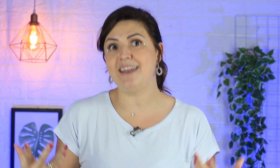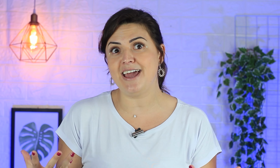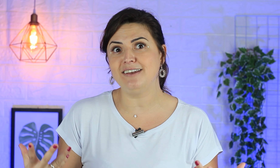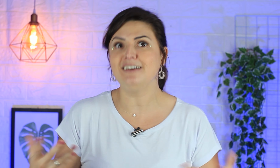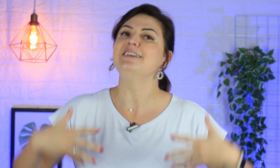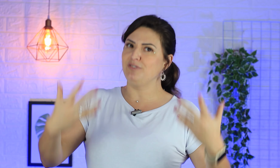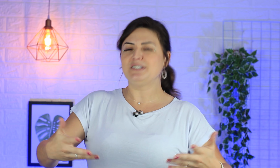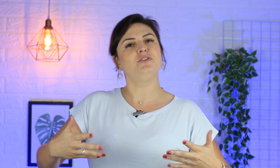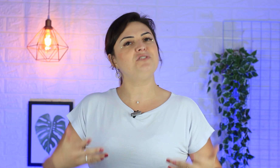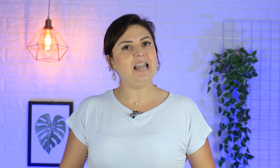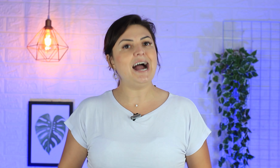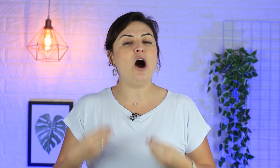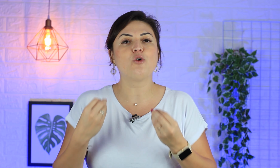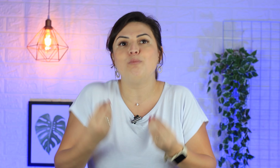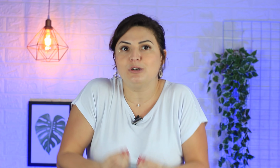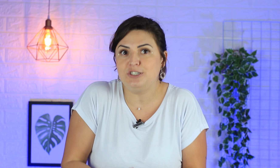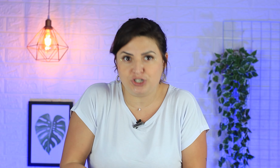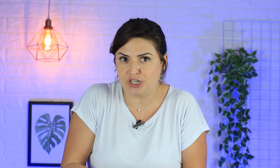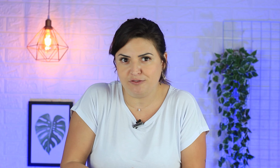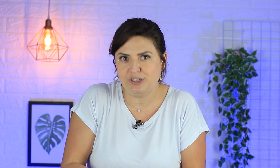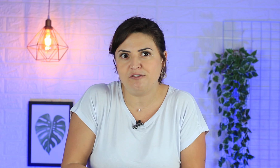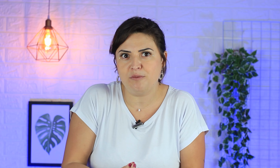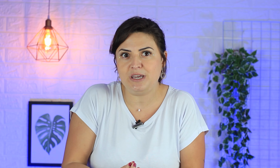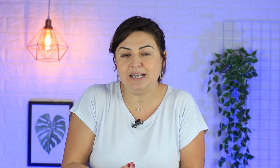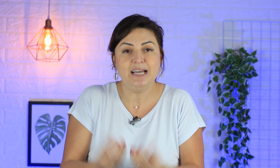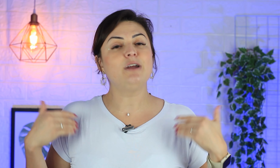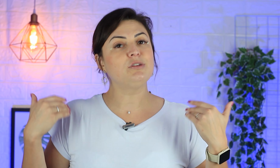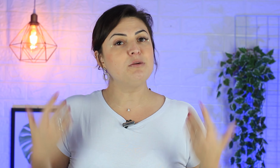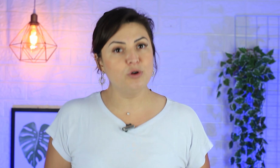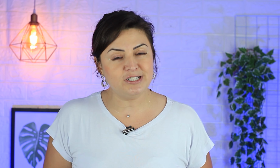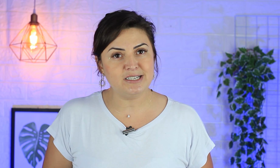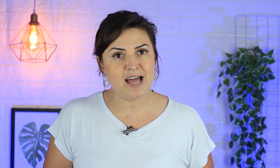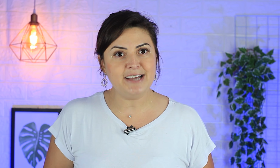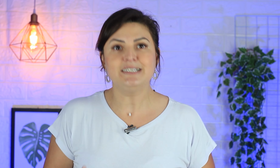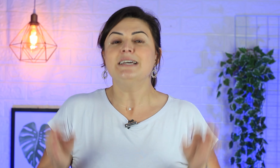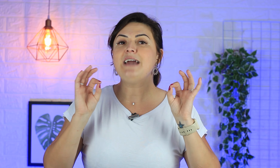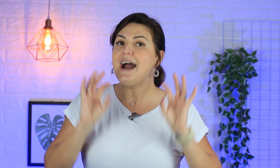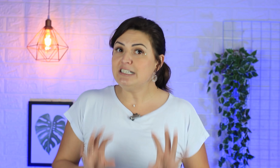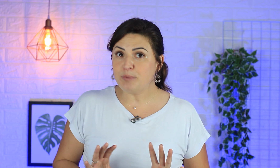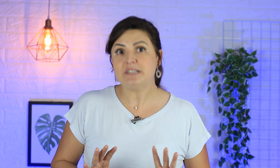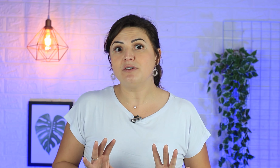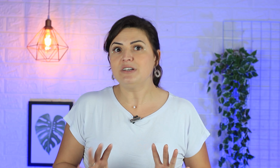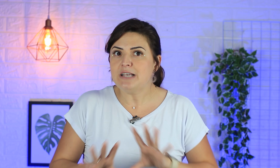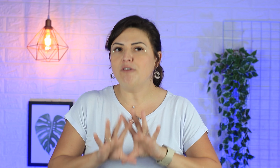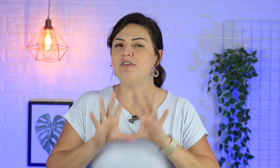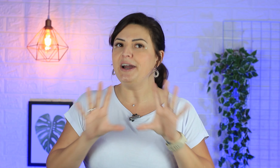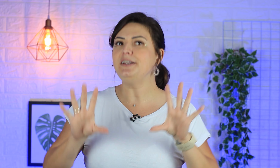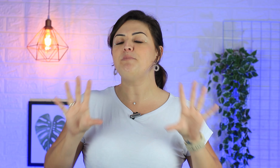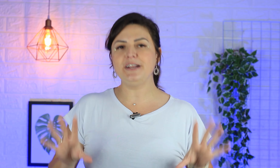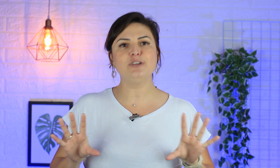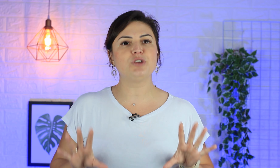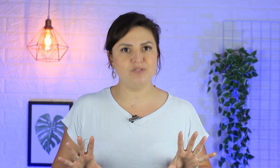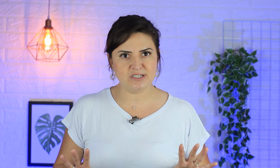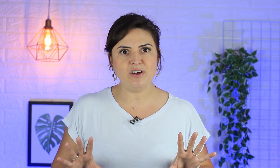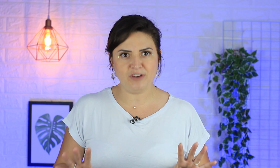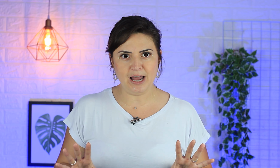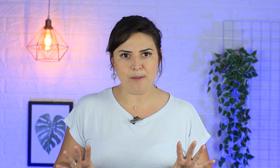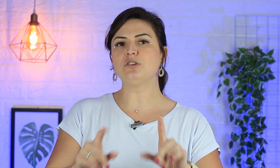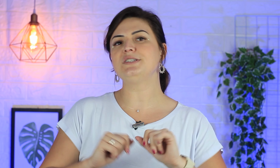serena. Se você for falar algo positivo da família. Então tem muitos sinais que a expressão facial vai depender do que você vai falar. Outro